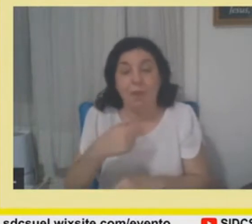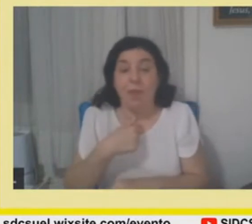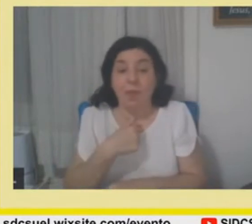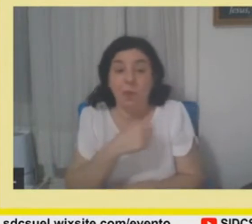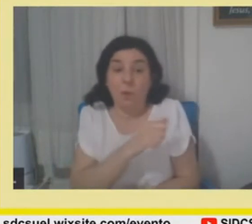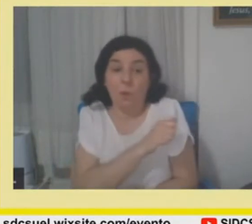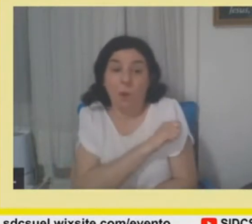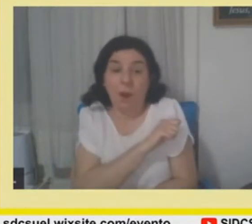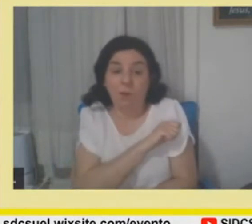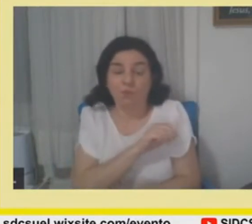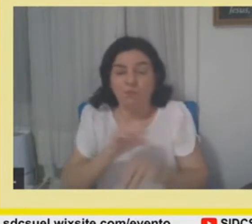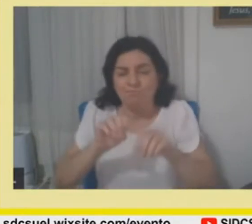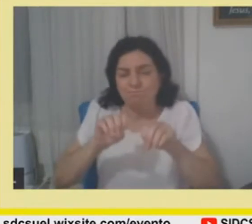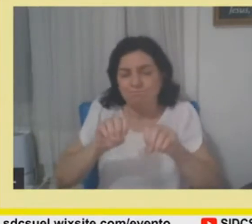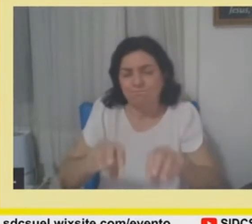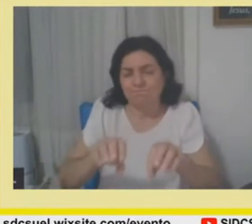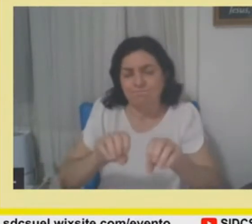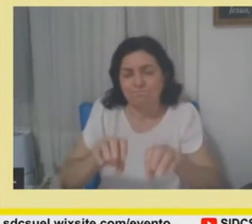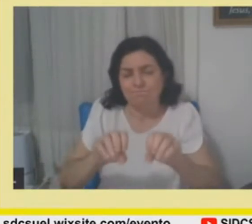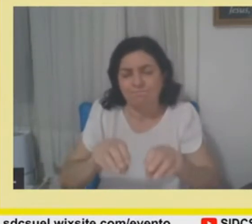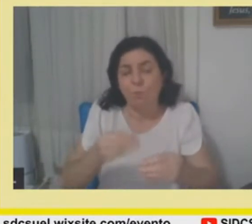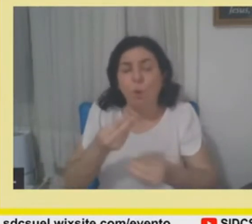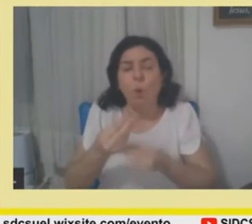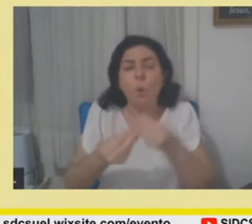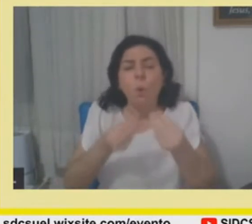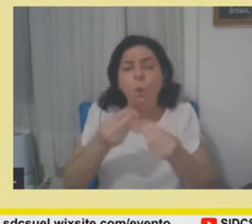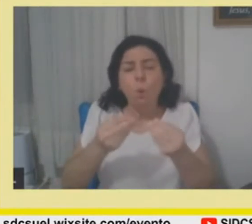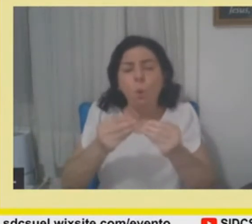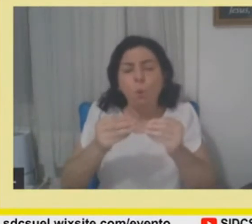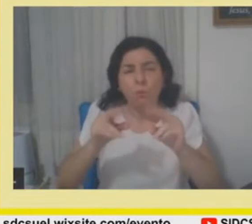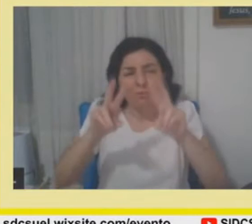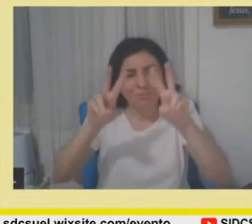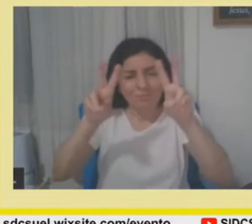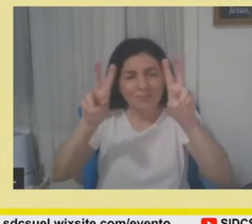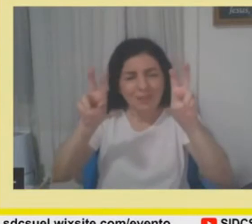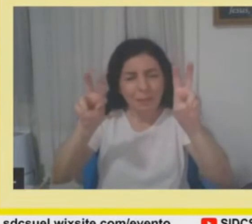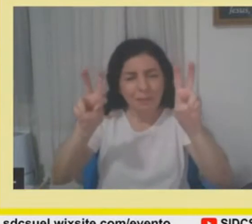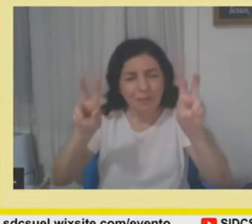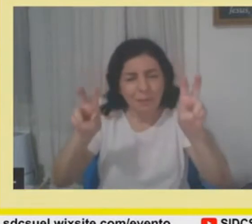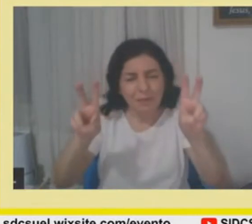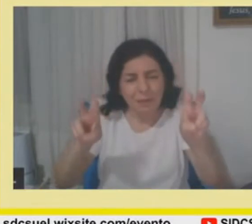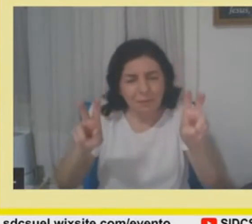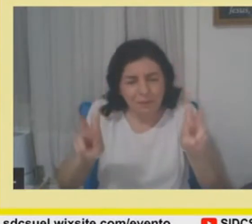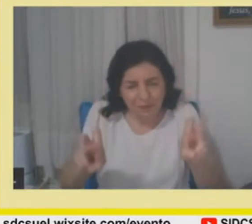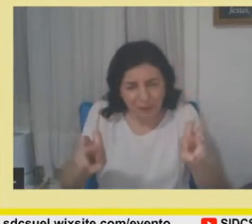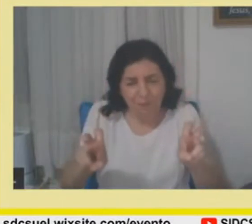2007, lá no CAS, eu consegui